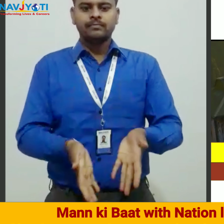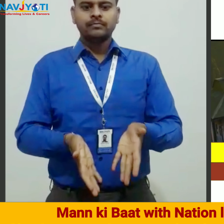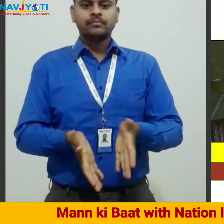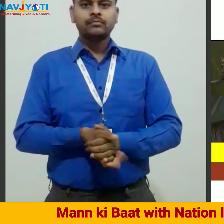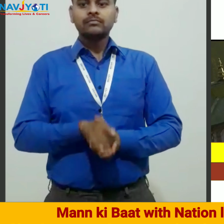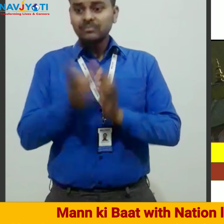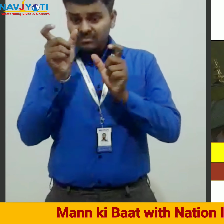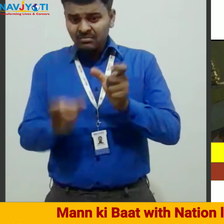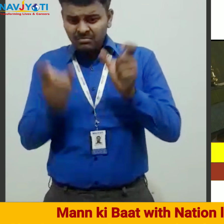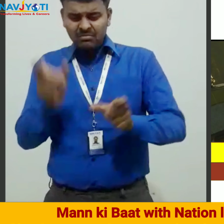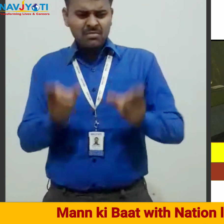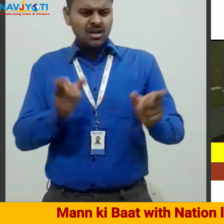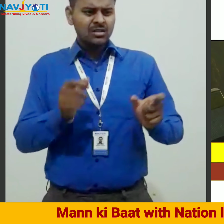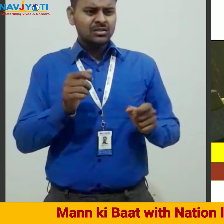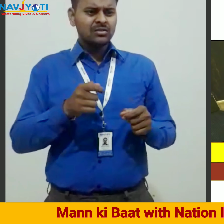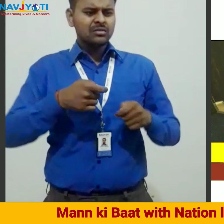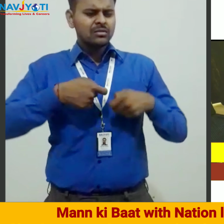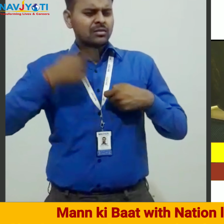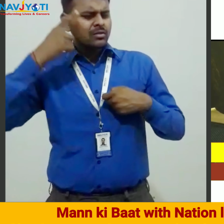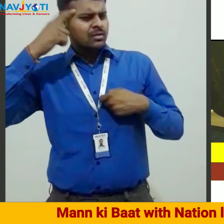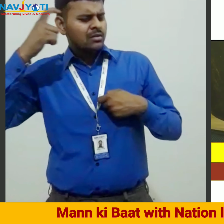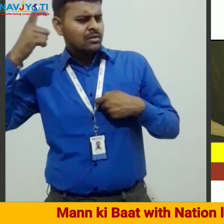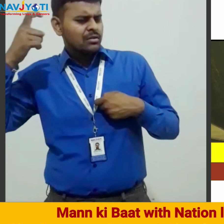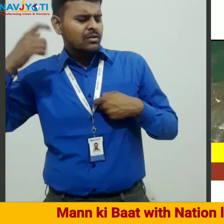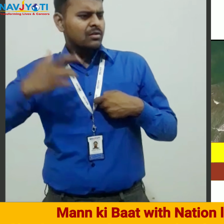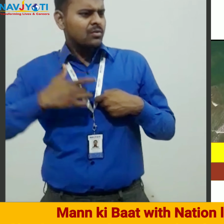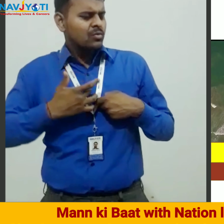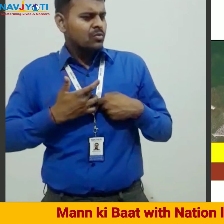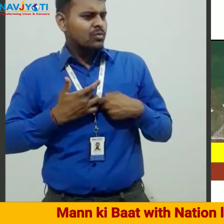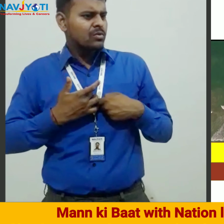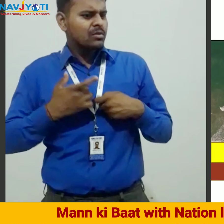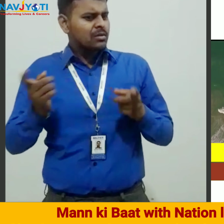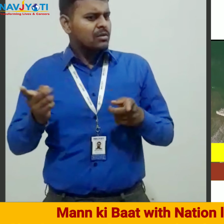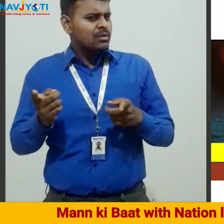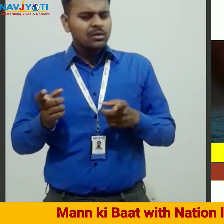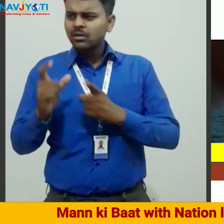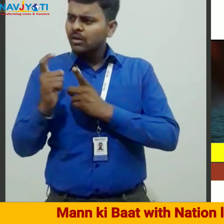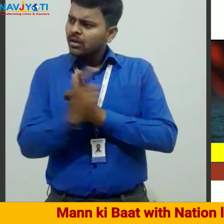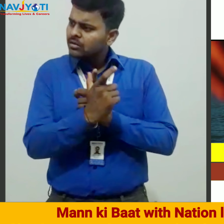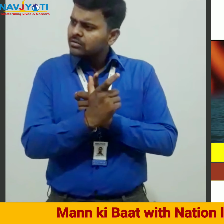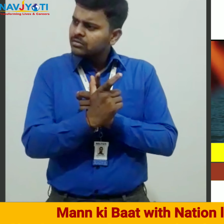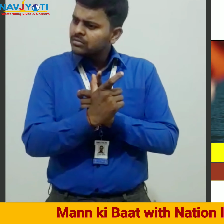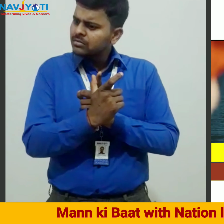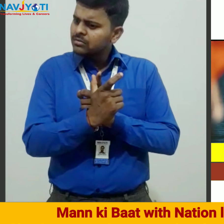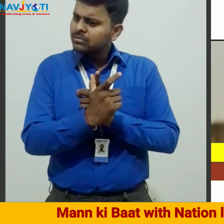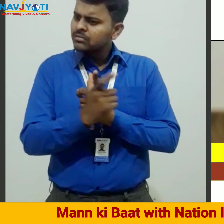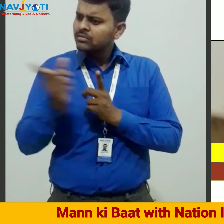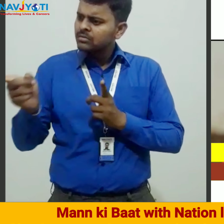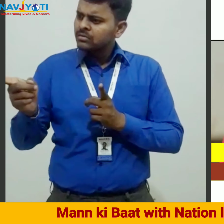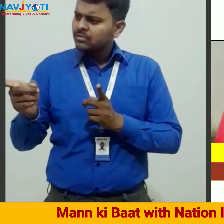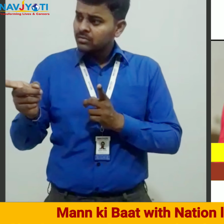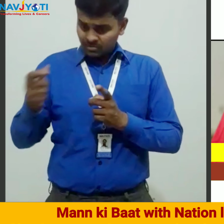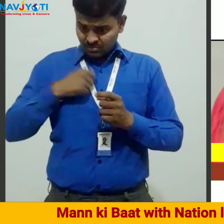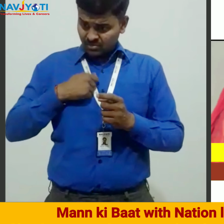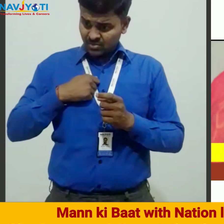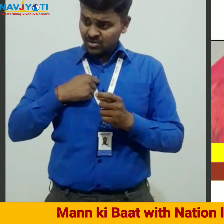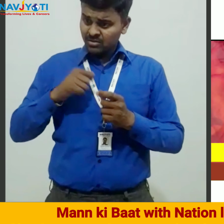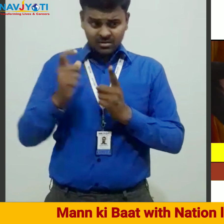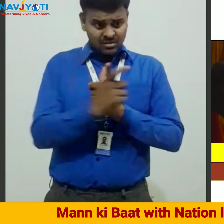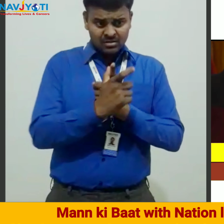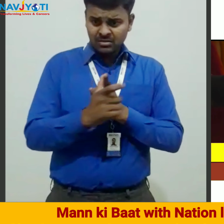तो हम इसे विकृति कह सकते हैं। इन दोनों से परे, प्रकृति और विकृति से ऊपर जब